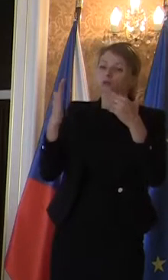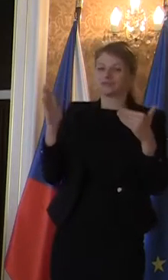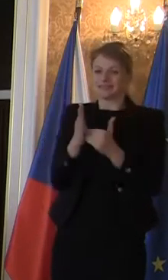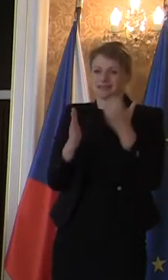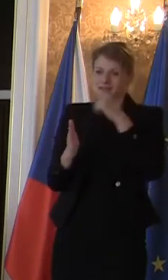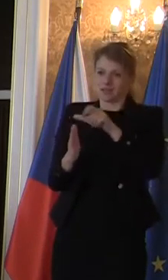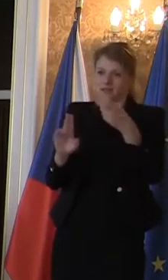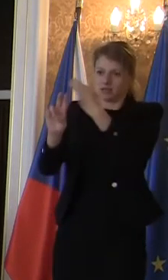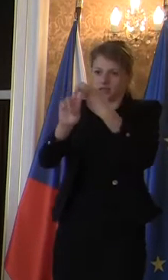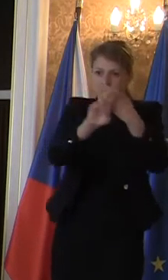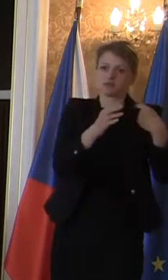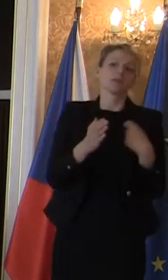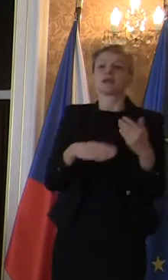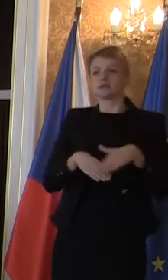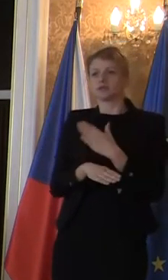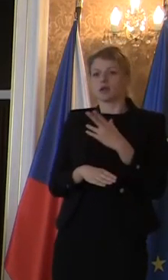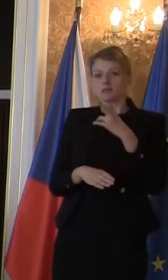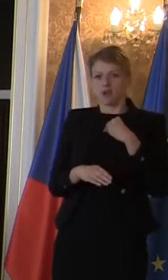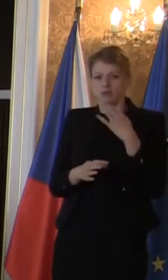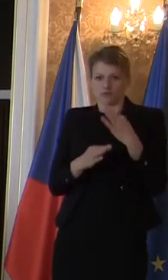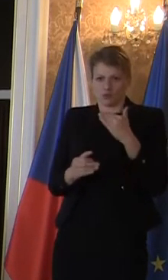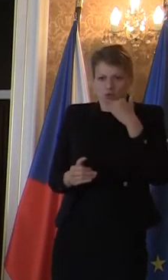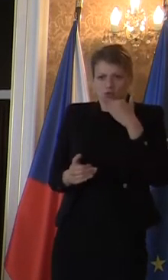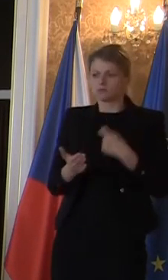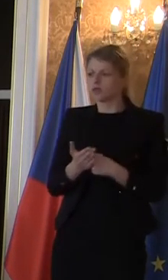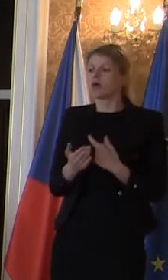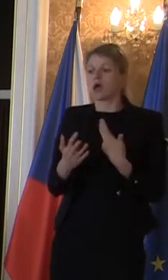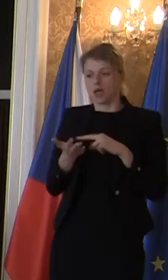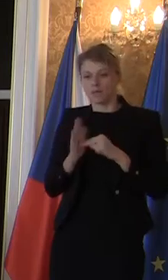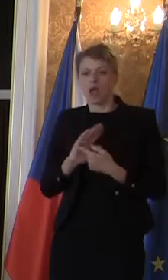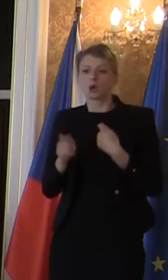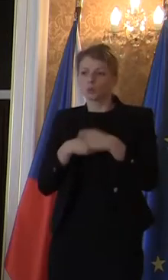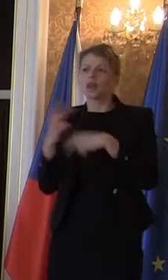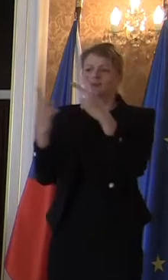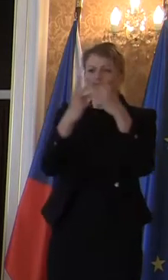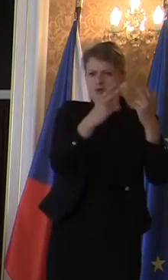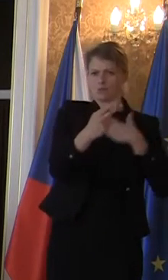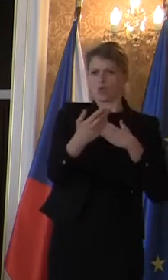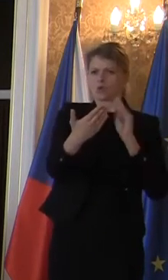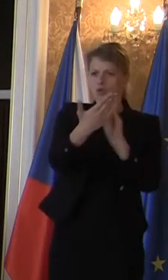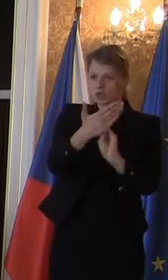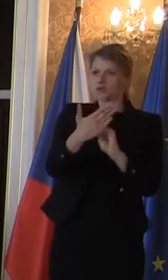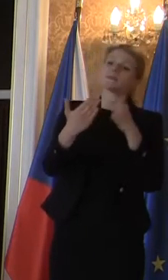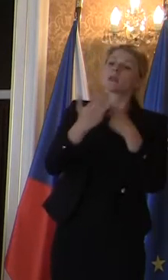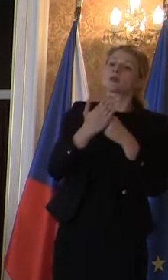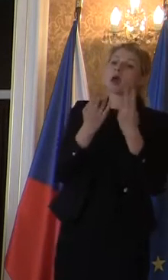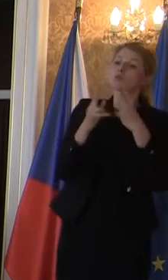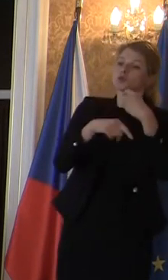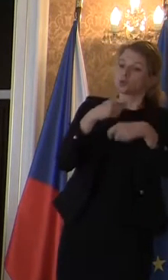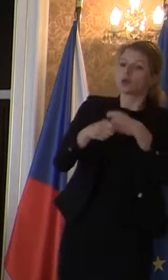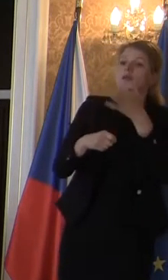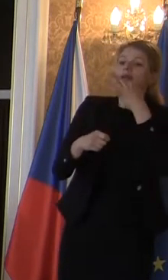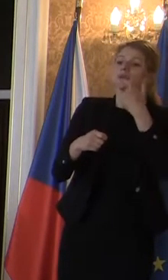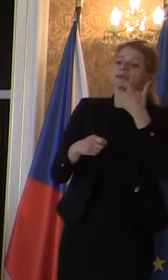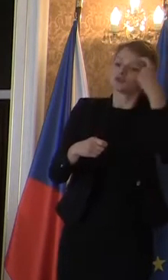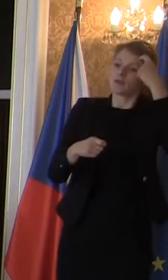tom mluvím tady, my to poskytneme ministerstvu a zároveň to vyvěsíme na stránky, takže každý, kdo se chce podívat, jak je kvantitativně